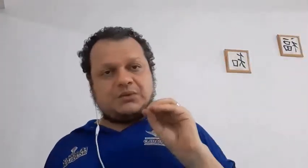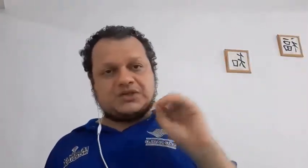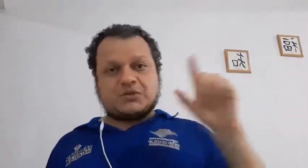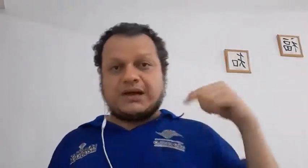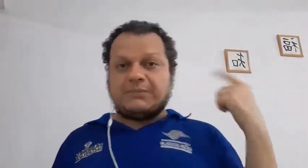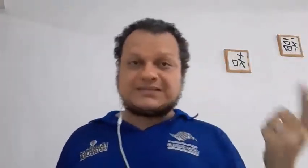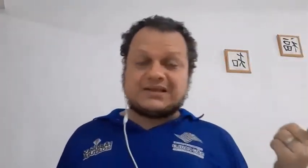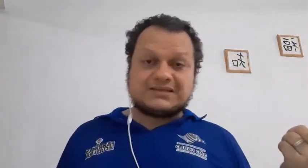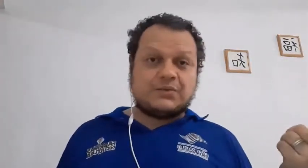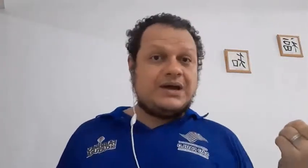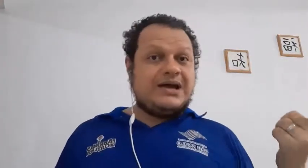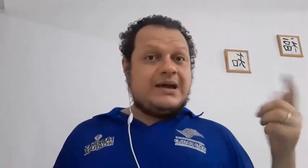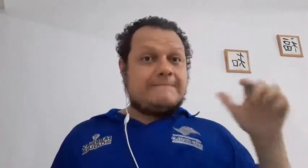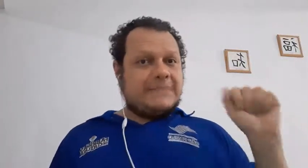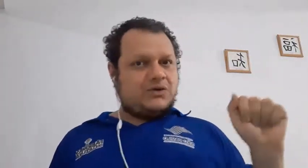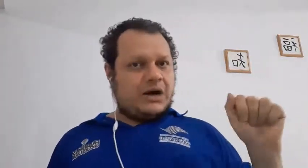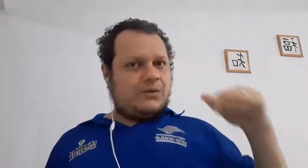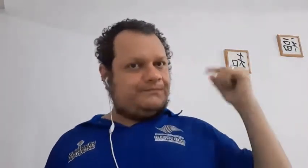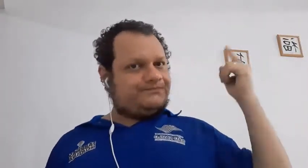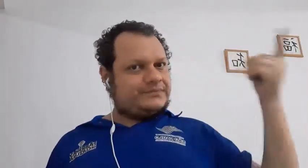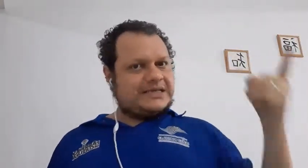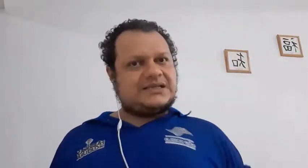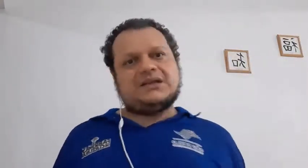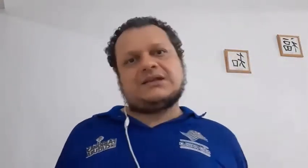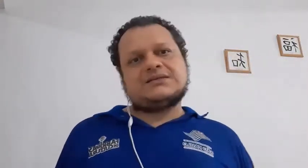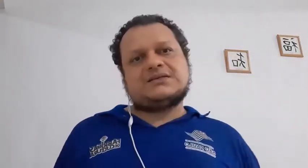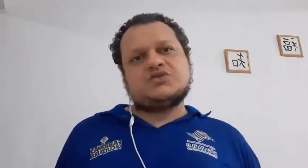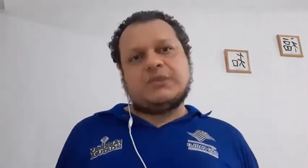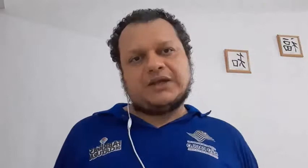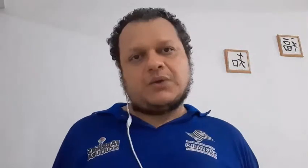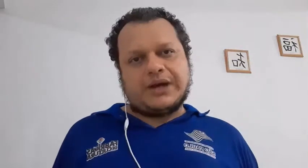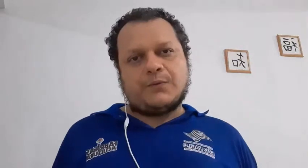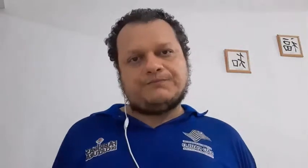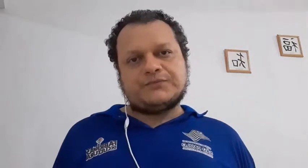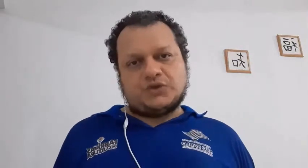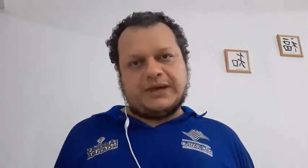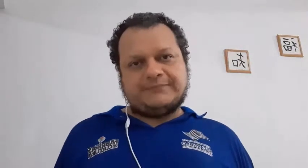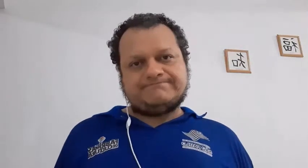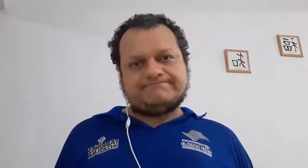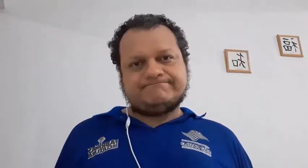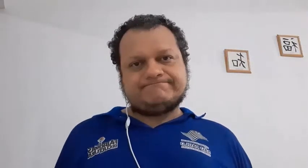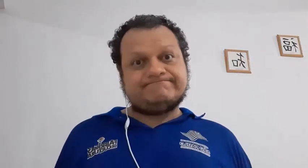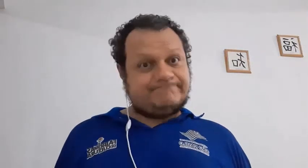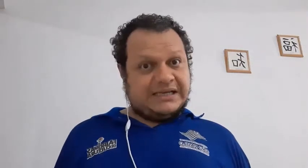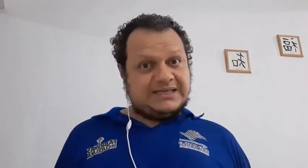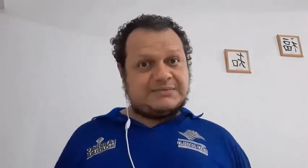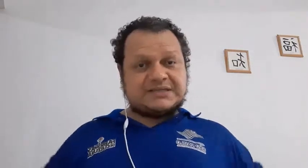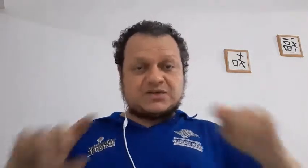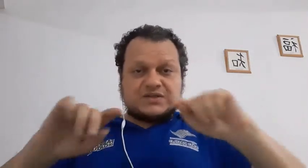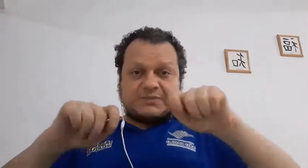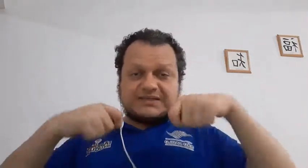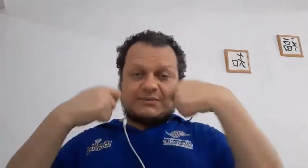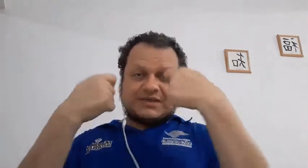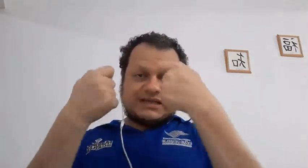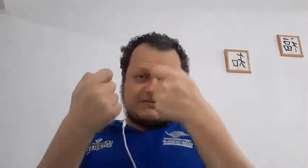linguístico, uma representação manual das letras de uma língua oral. Tudo bem? Beleza? Mas nós nos expressamos através